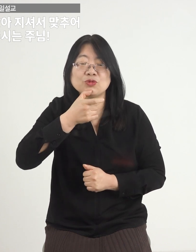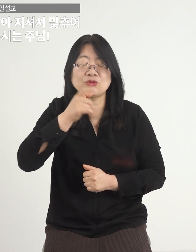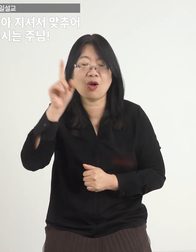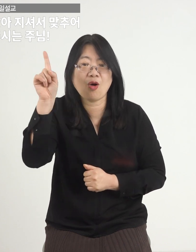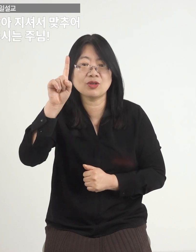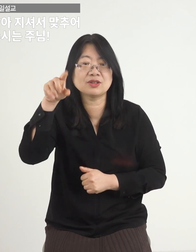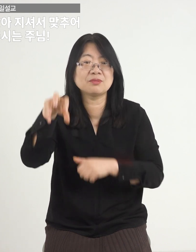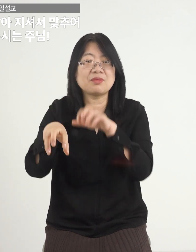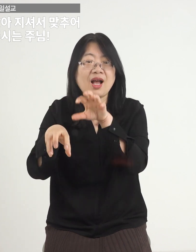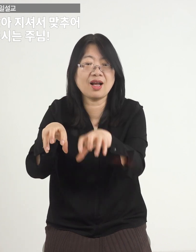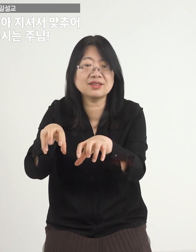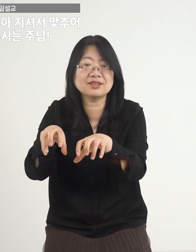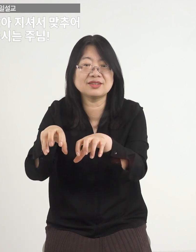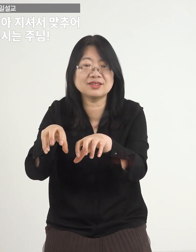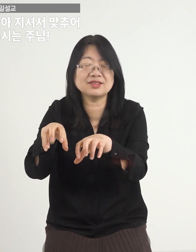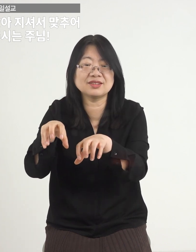마을에